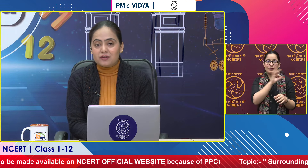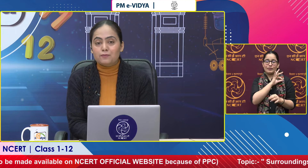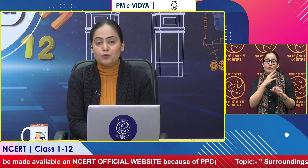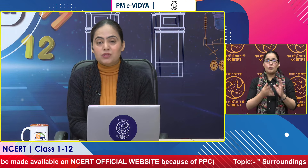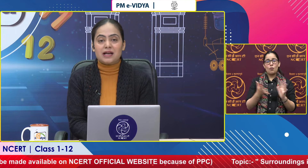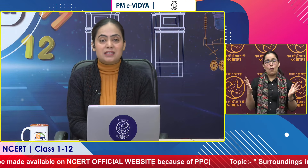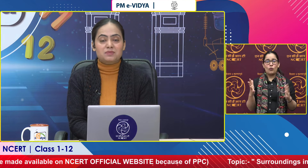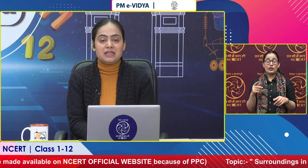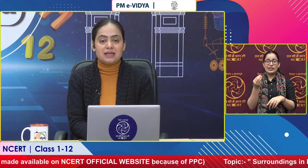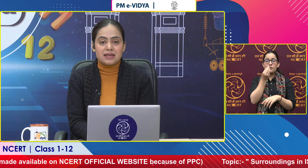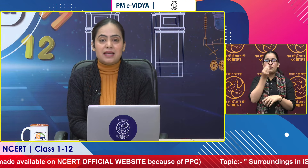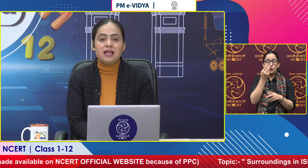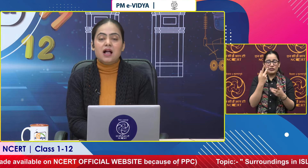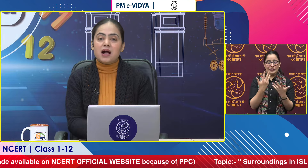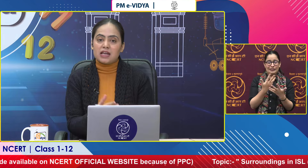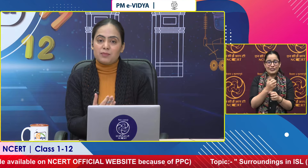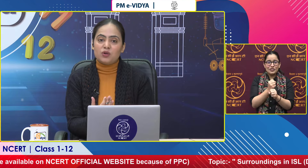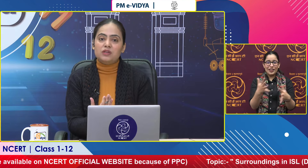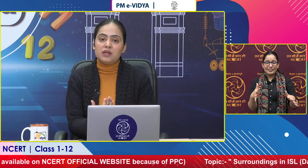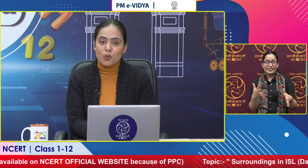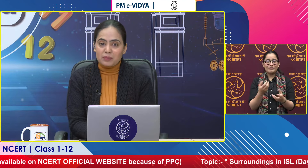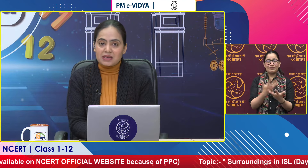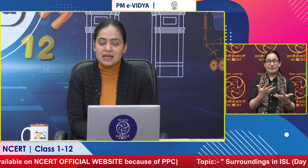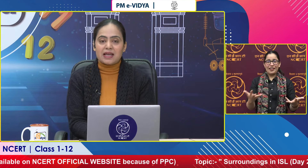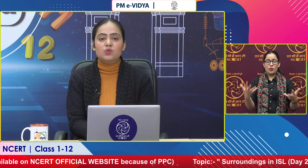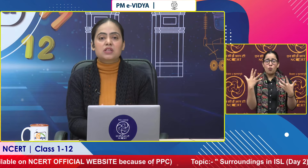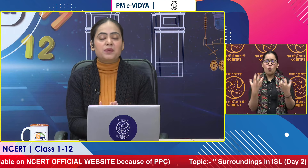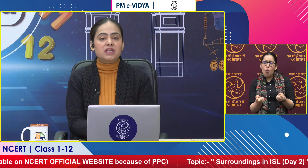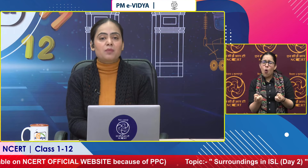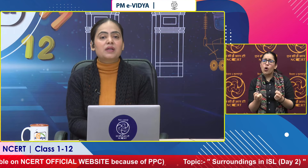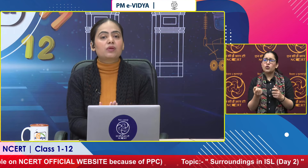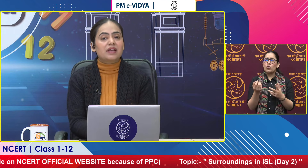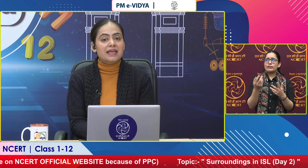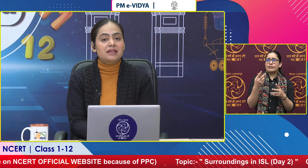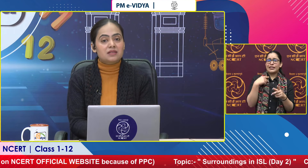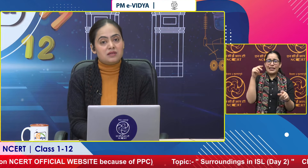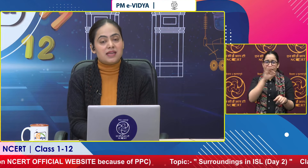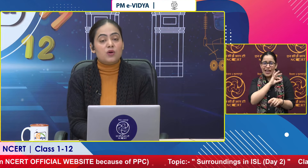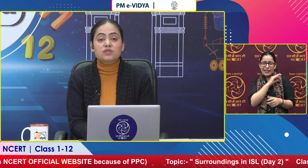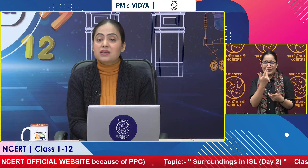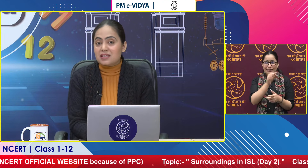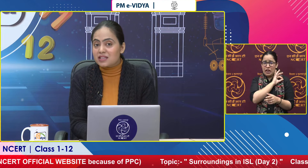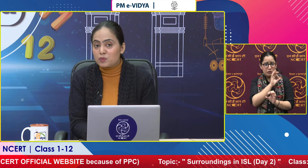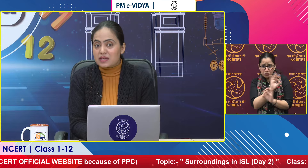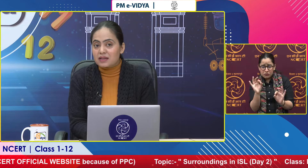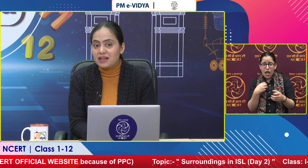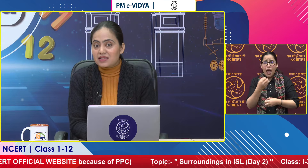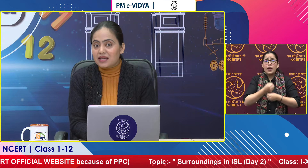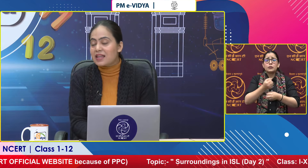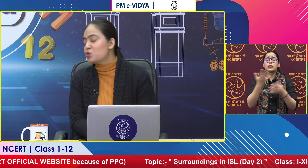जनरल फूड आइटम्स के लिए अगर हमें उनकी रिक्वायरमेंट है, उसके प्रति हमारी कोई लाइक या डिसलाइक है, उसे कैसे एक्सप्रेस करेंगे साइन लैंग्वेज